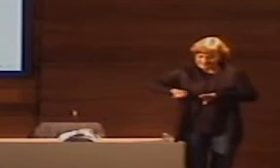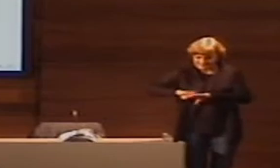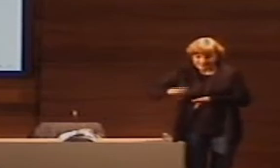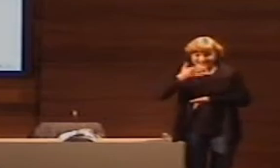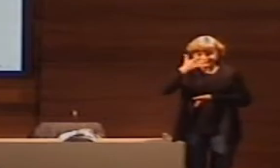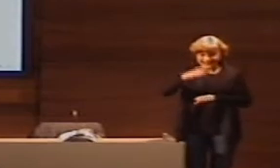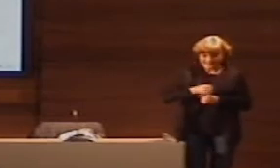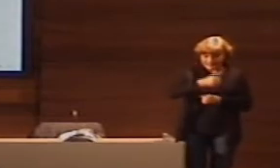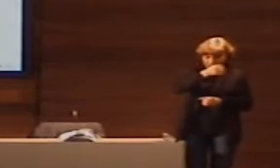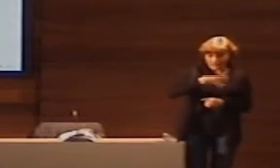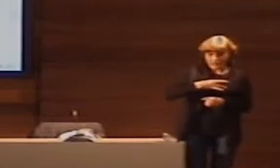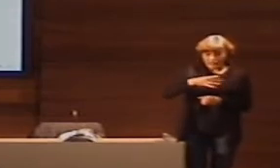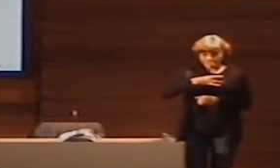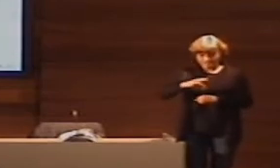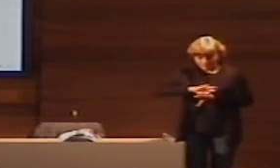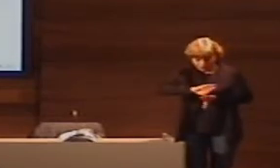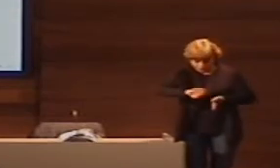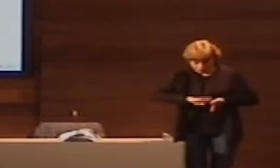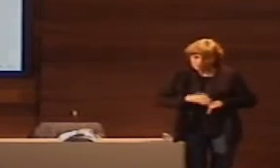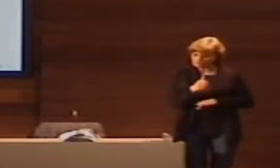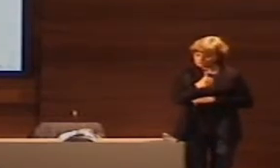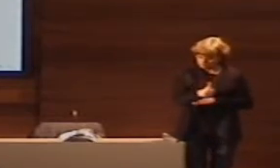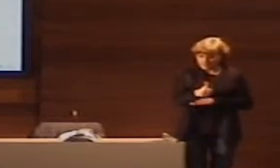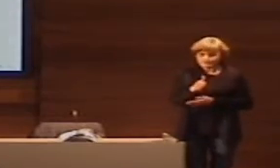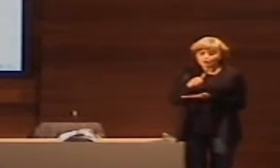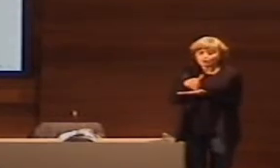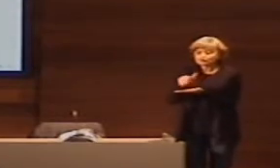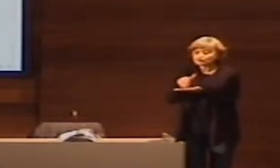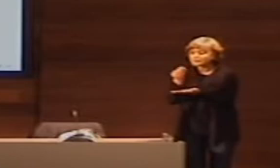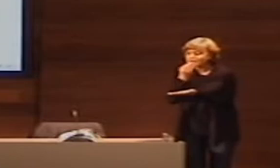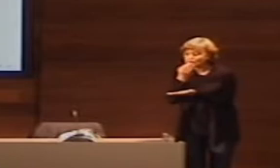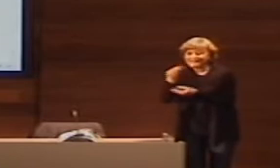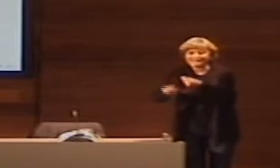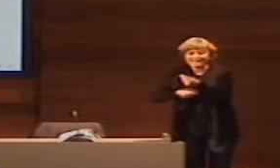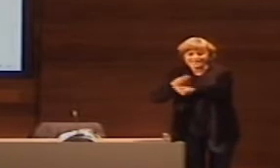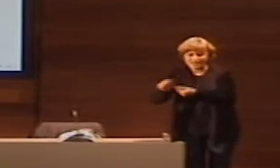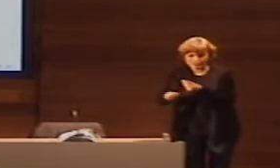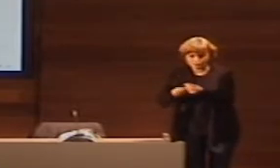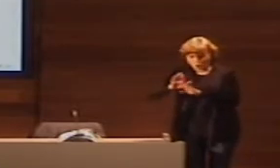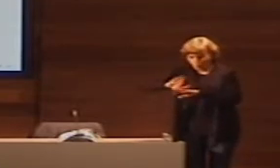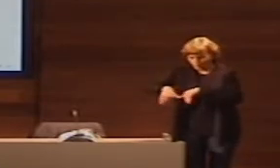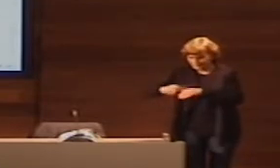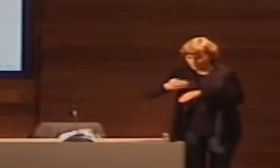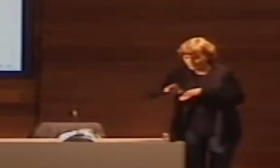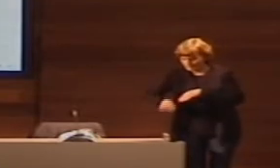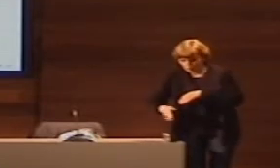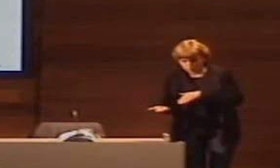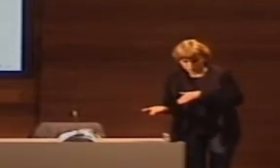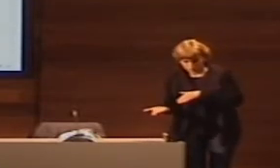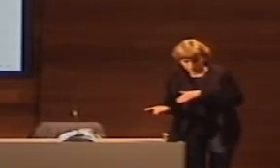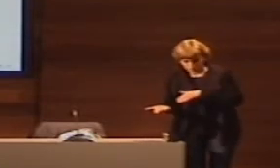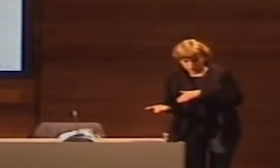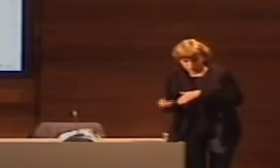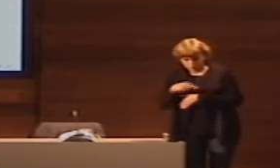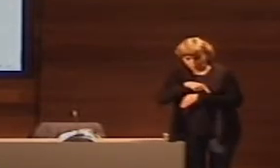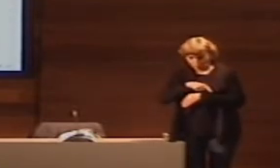envases, y hemos dejado para el final la materia orgánica. Esto no parece muy, muy lógico, ¿no? Pero así ha sido.